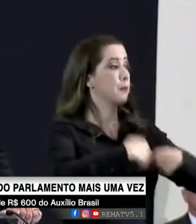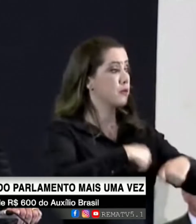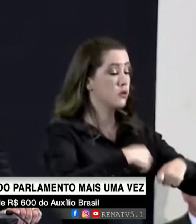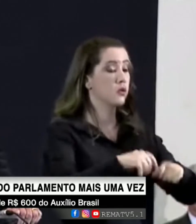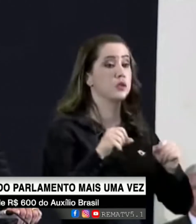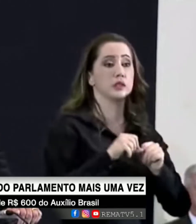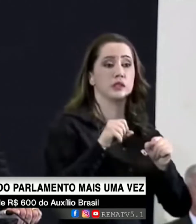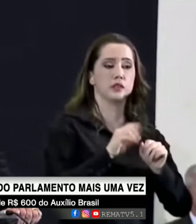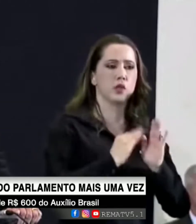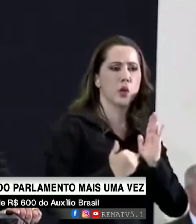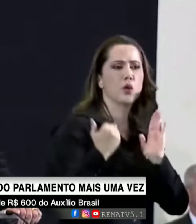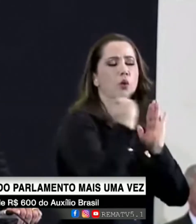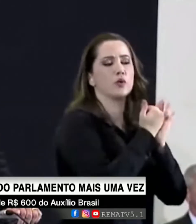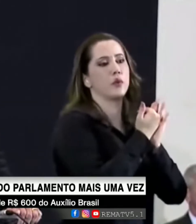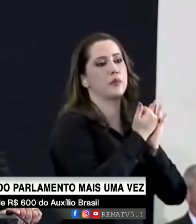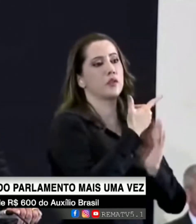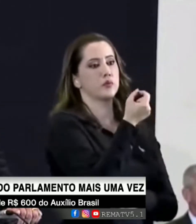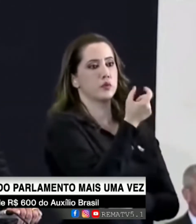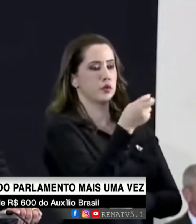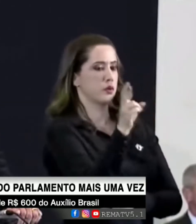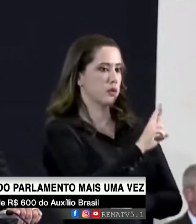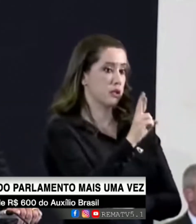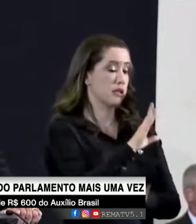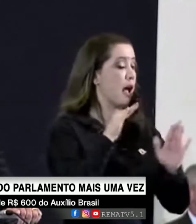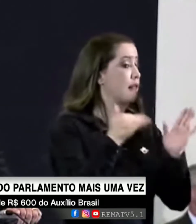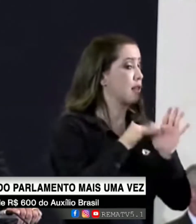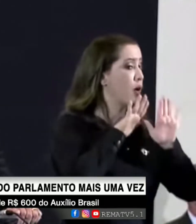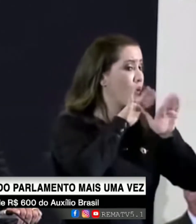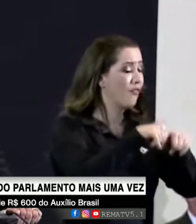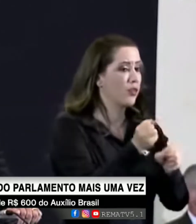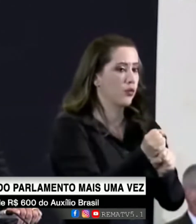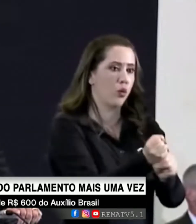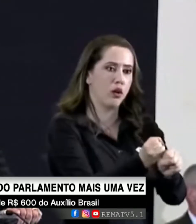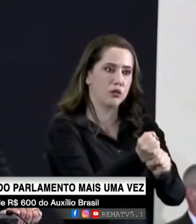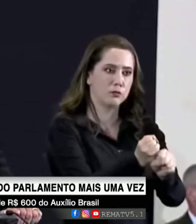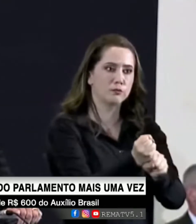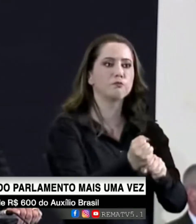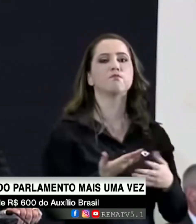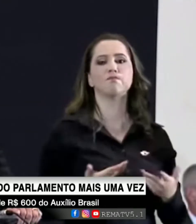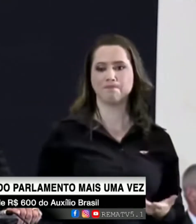necessária, aumentamos em mais R$ 200 até o final deste ano.